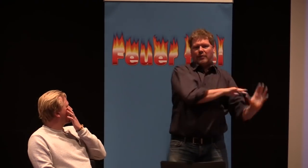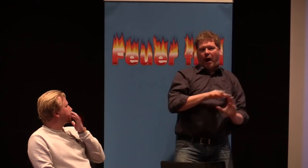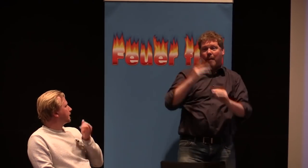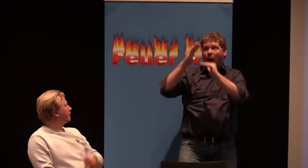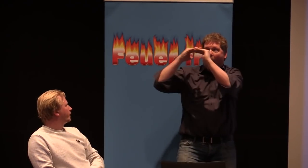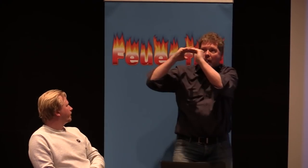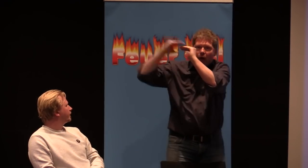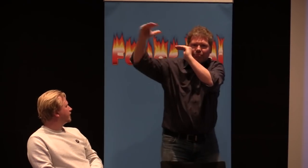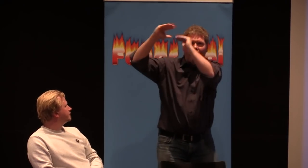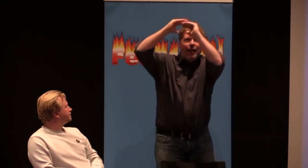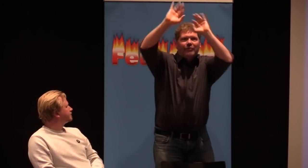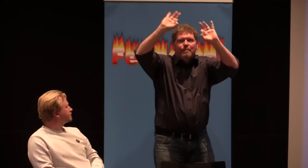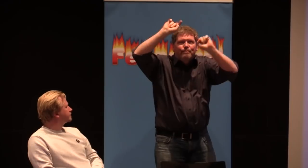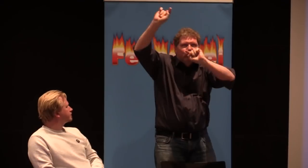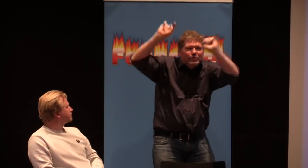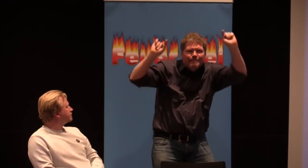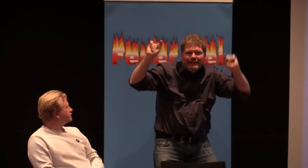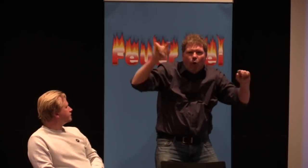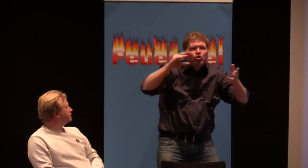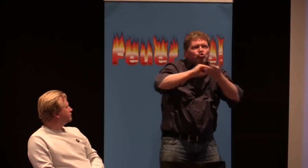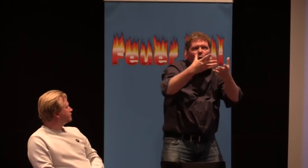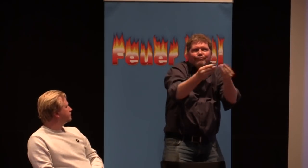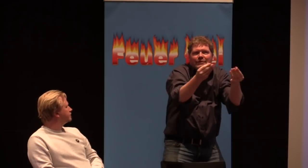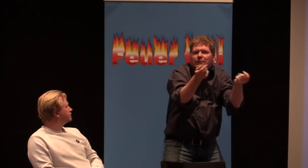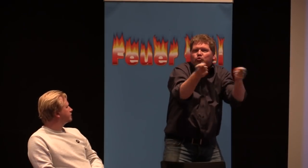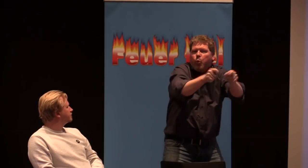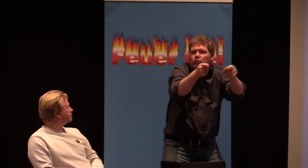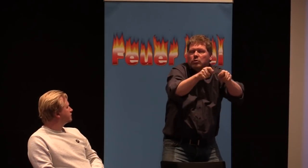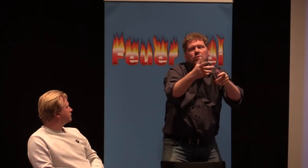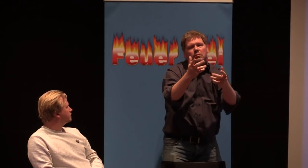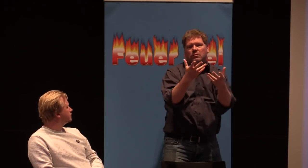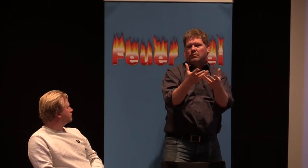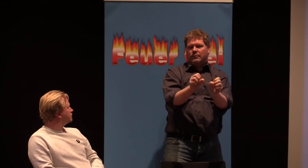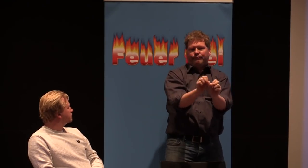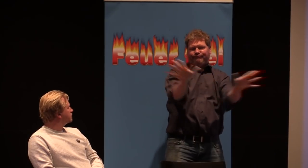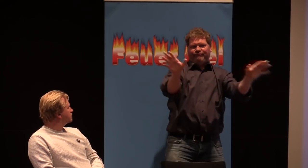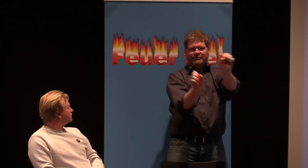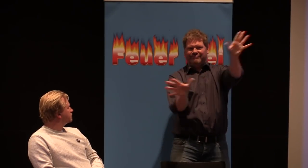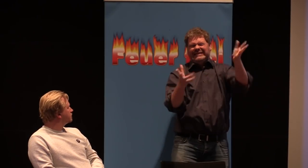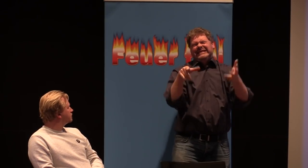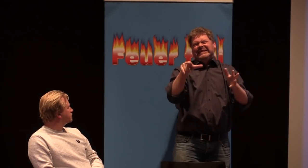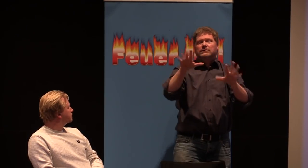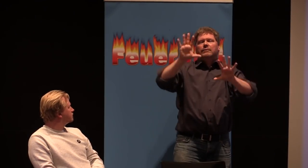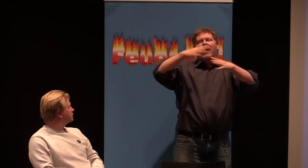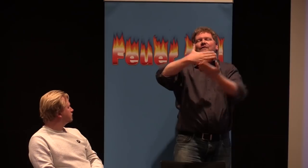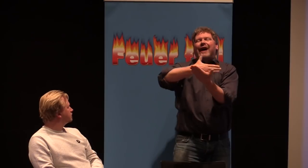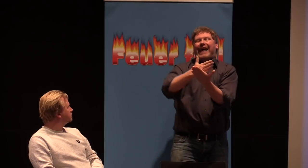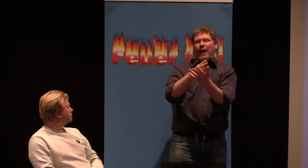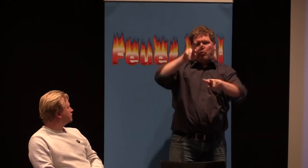zusammenfinden, dann gibt es natürlich andere Möglichkeiten, was zu erreichen, was zu machen. Wohingegen in ländlichen Gebieten es natürlich